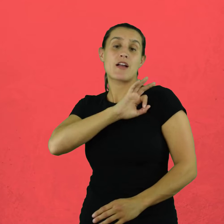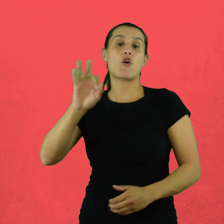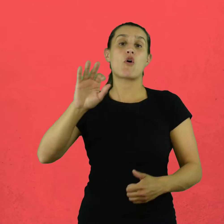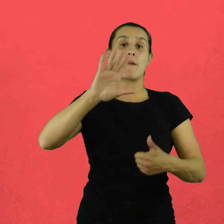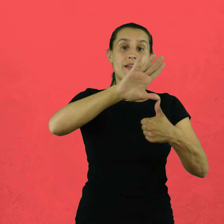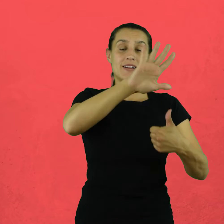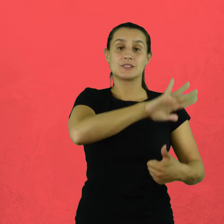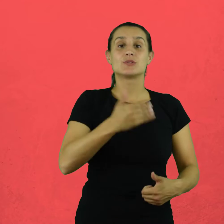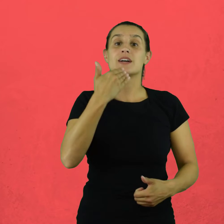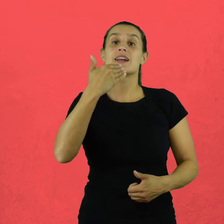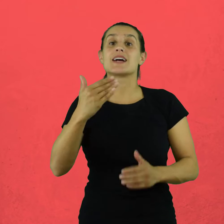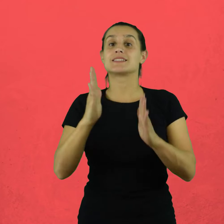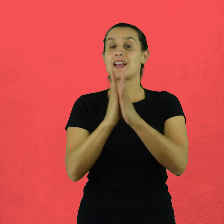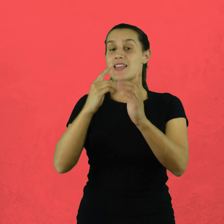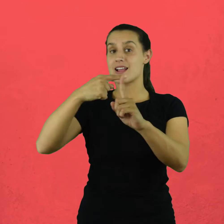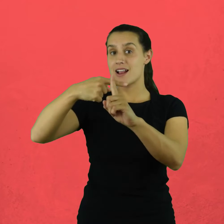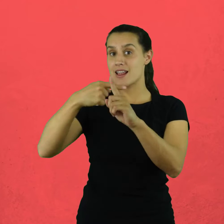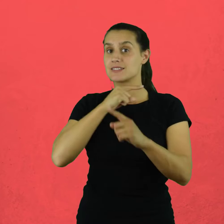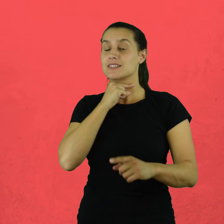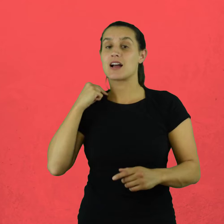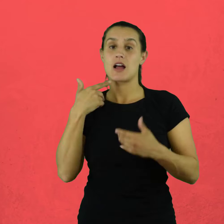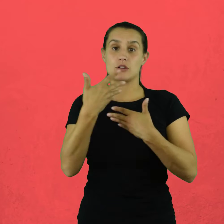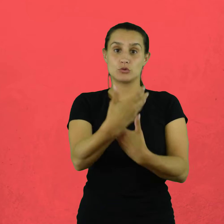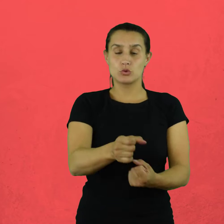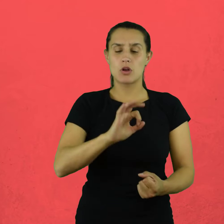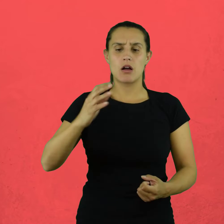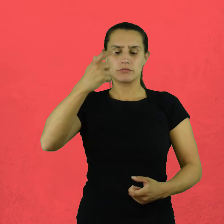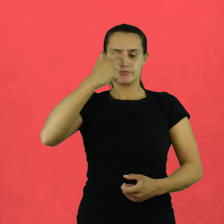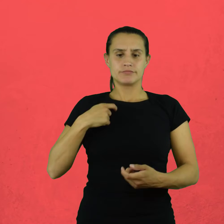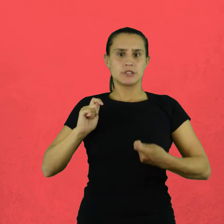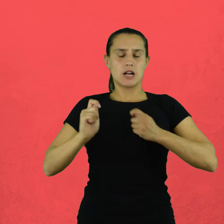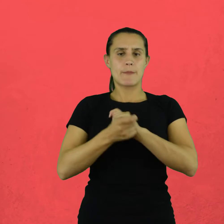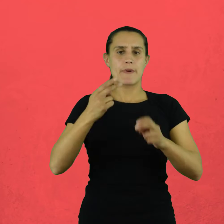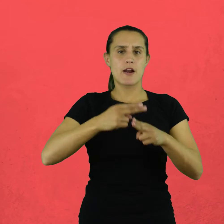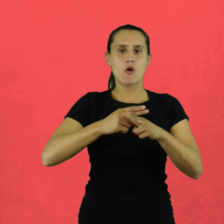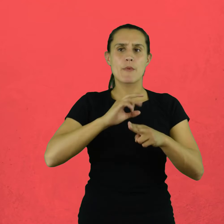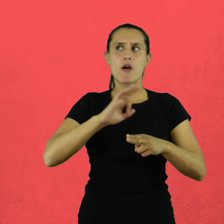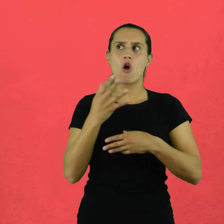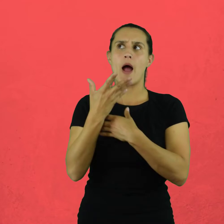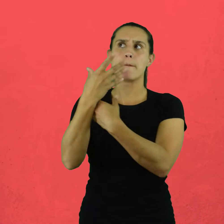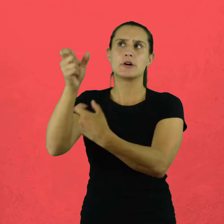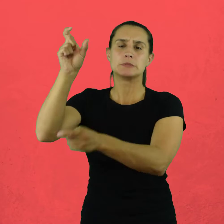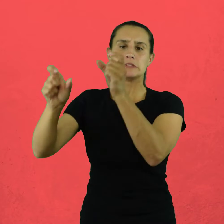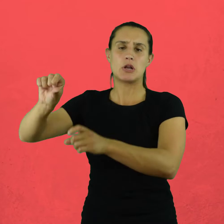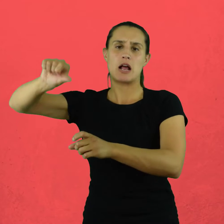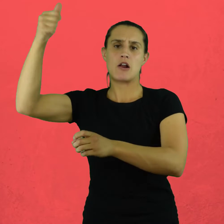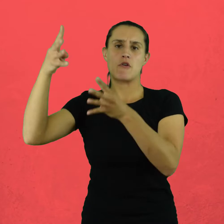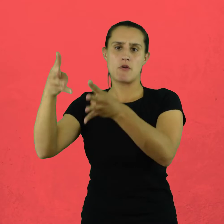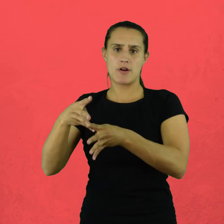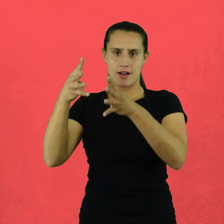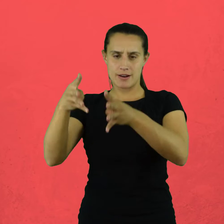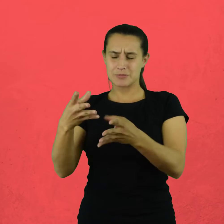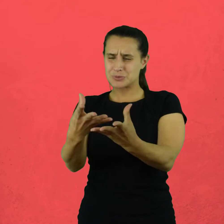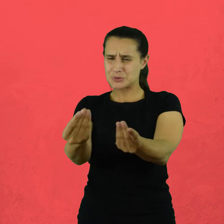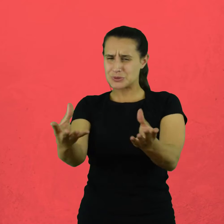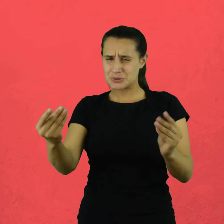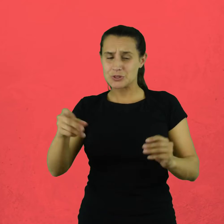con ayuda de la Iglesia Católica, adoptaron identidades falsas o se ofrecieron a colaborar con los vencedores fue mayor que el número de